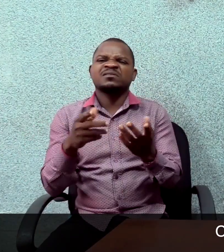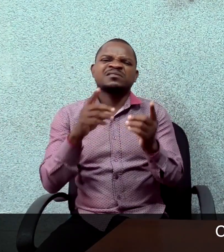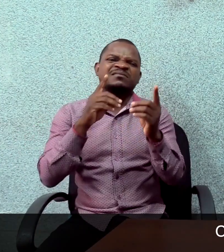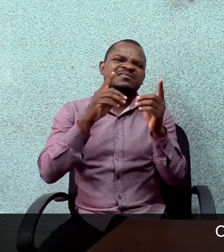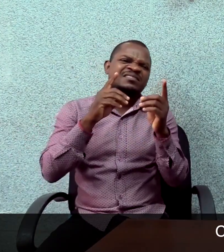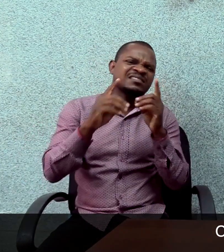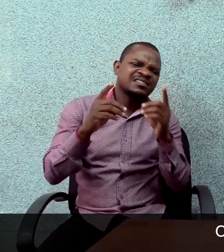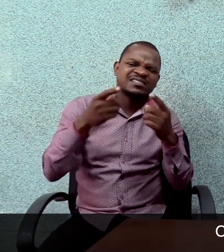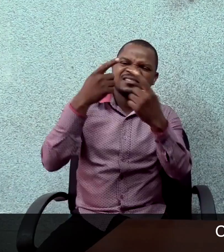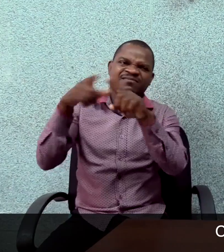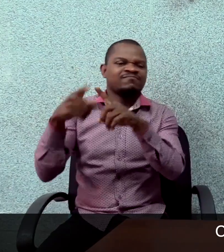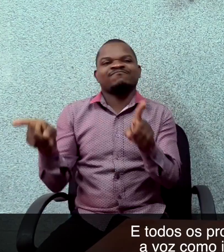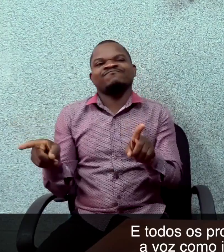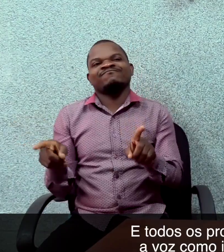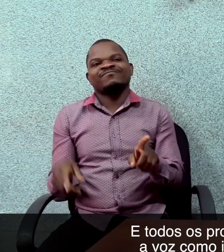dirigentes e